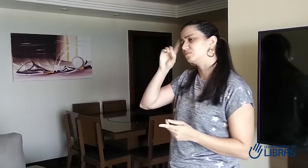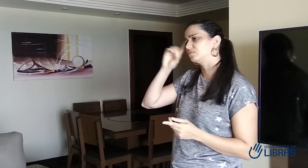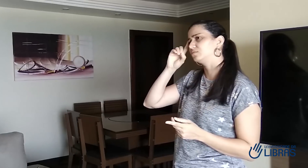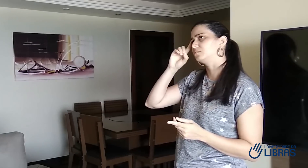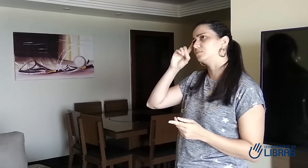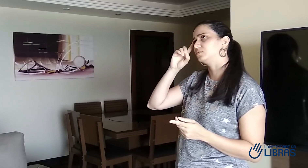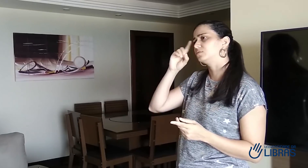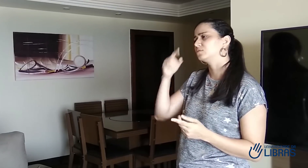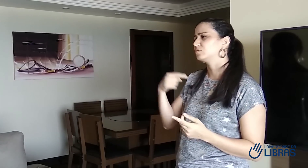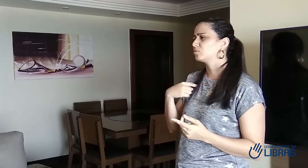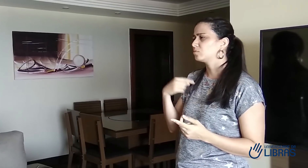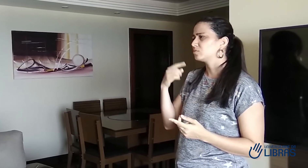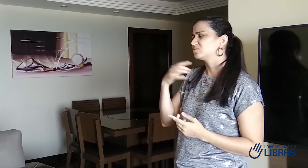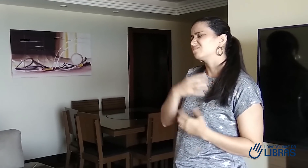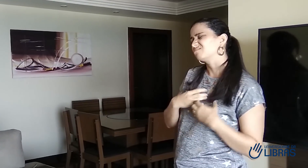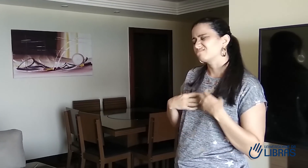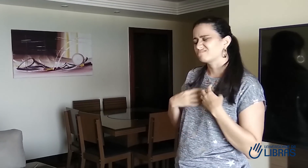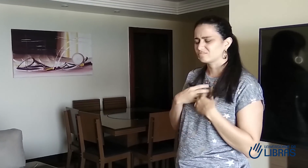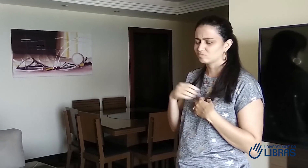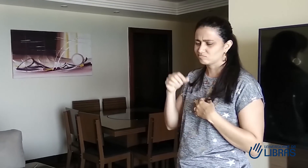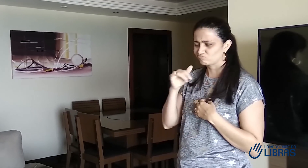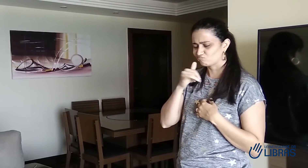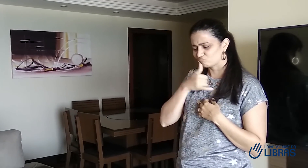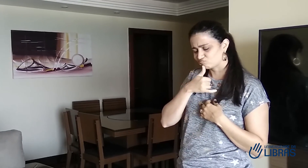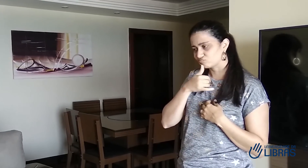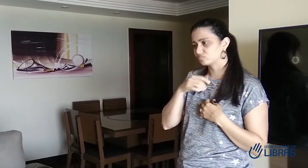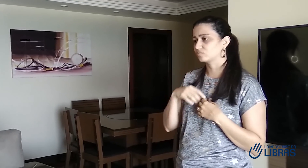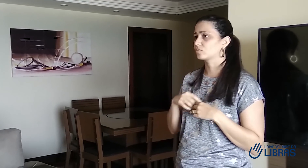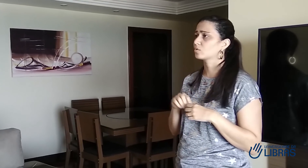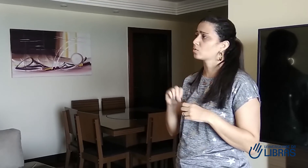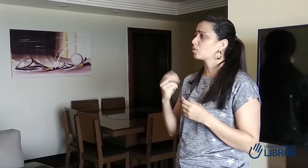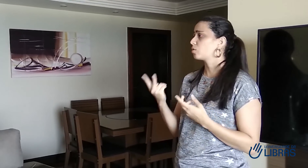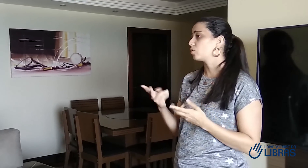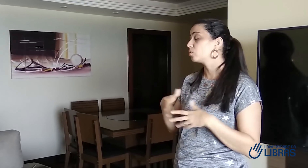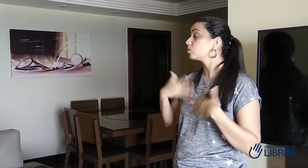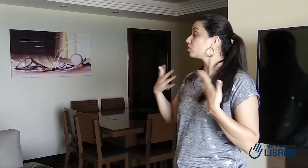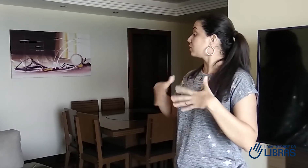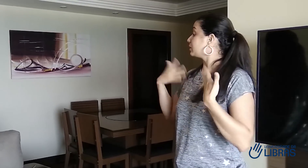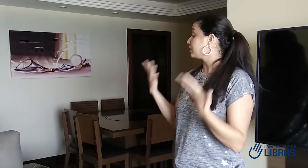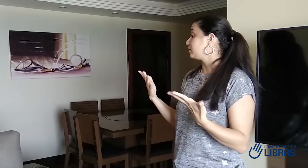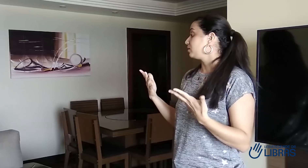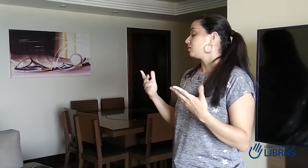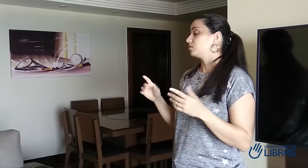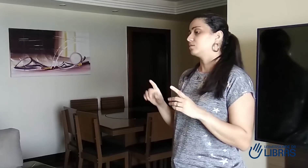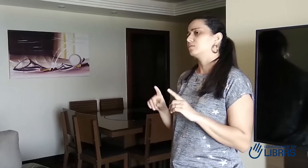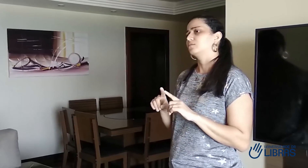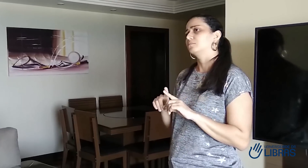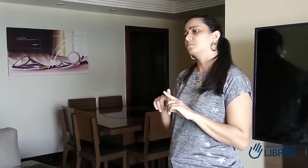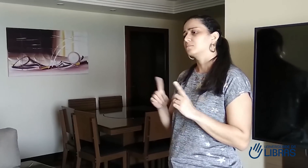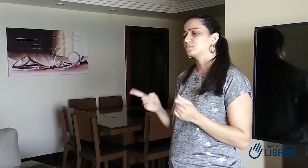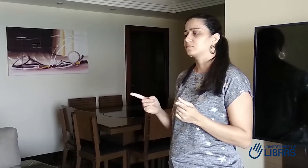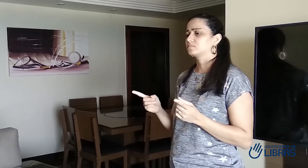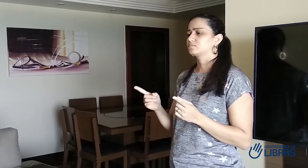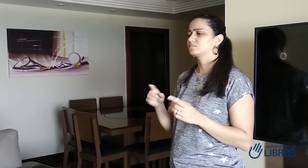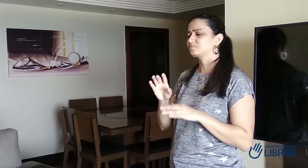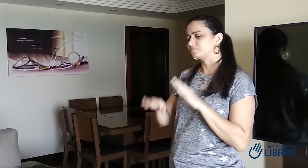17 dias atrás eu não iria saber como descrever, como usar os classificadores, como colocar alguns sinais no meio